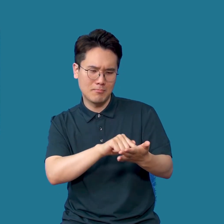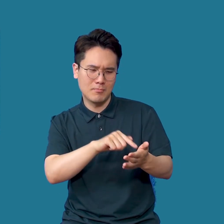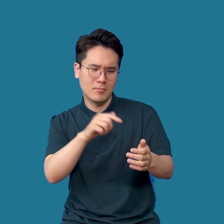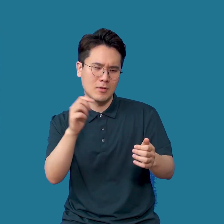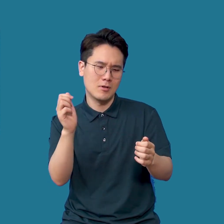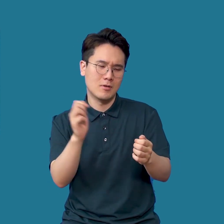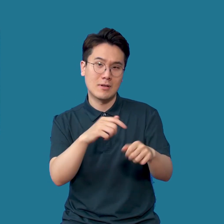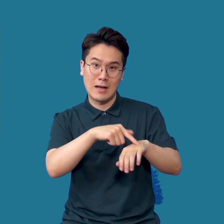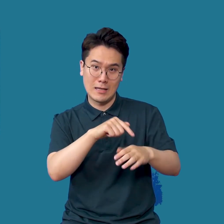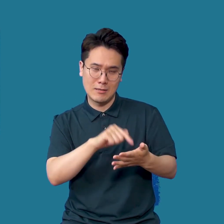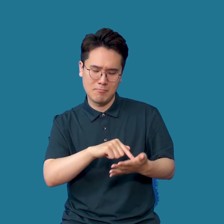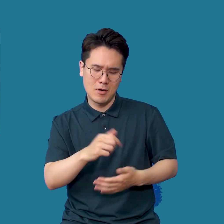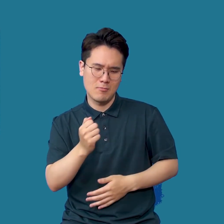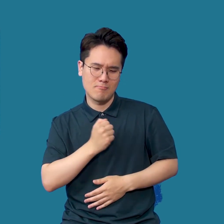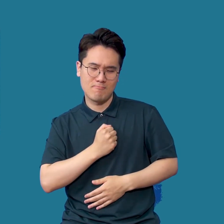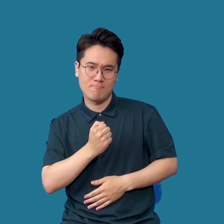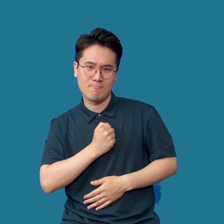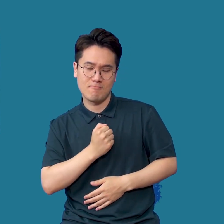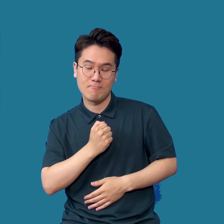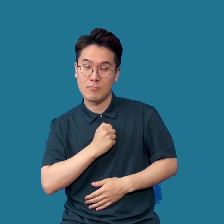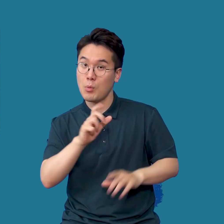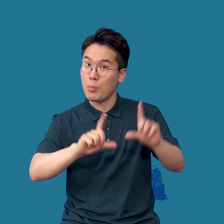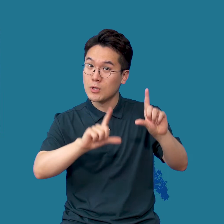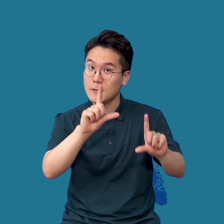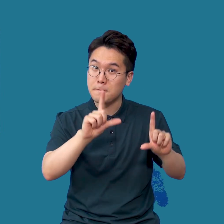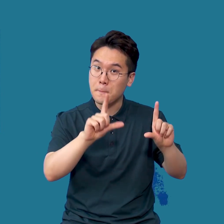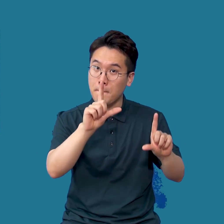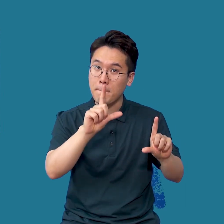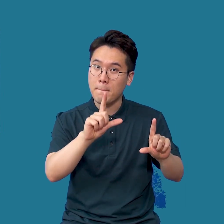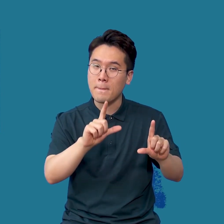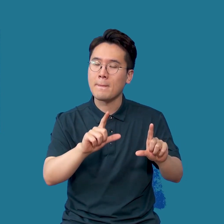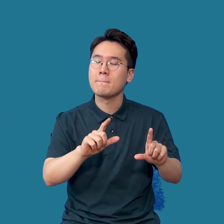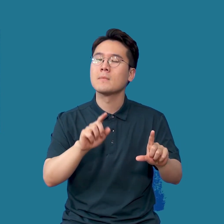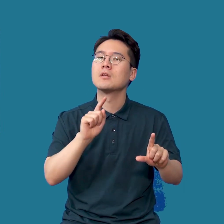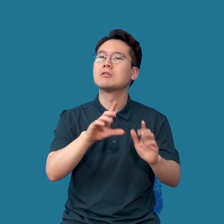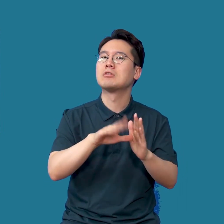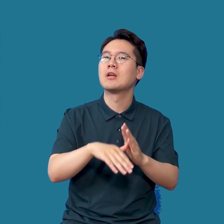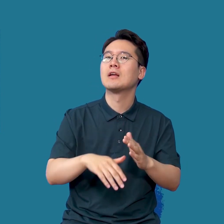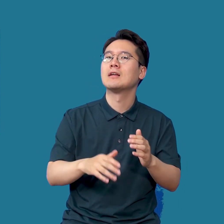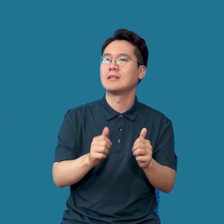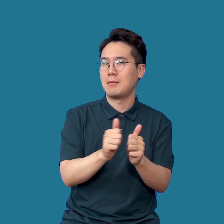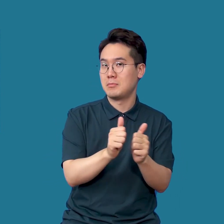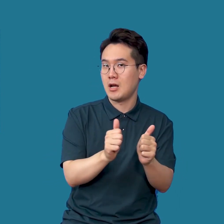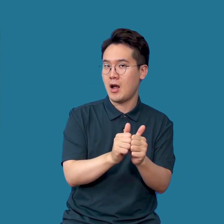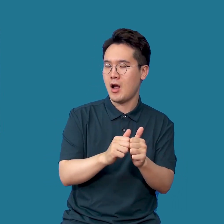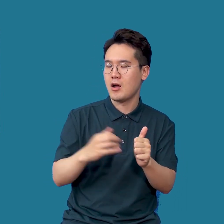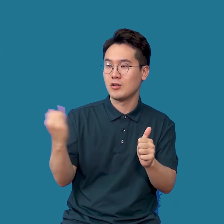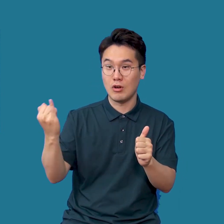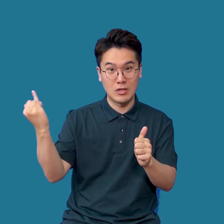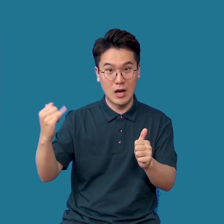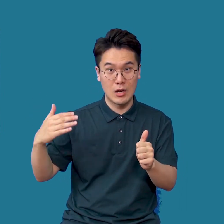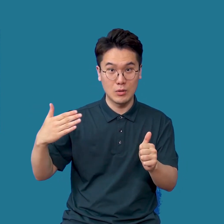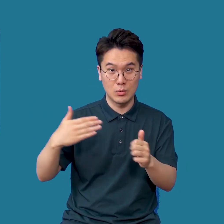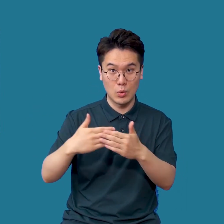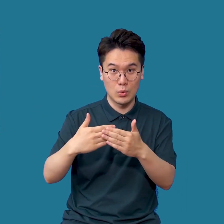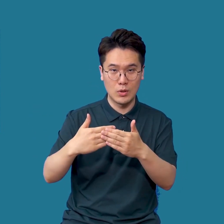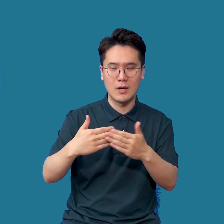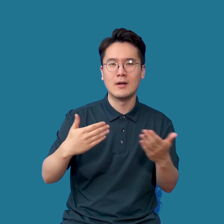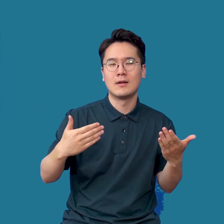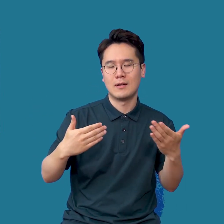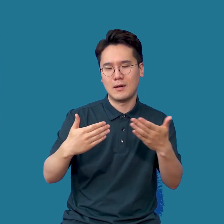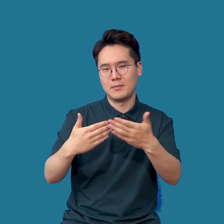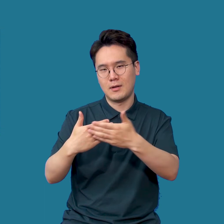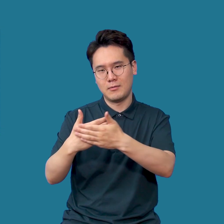두들기니까 남자가 말없이 그 여자의 손을 딱 이렇게 감싸 안아줍니다. 그 감싸 안은